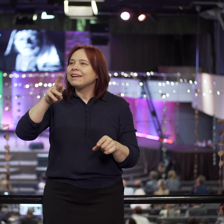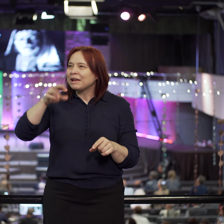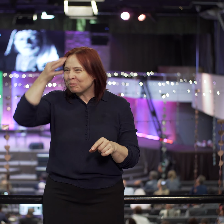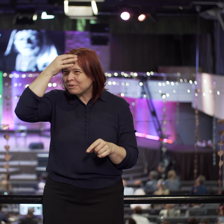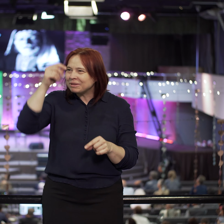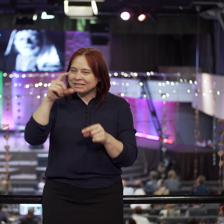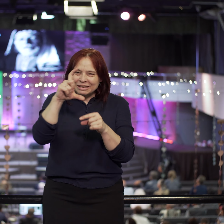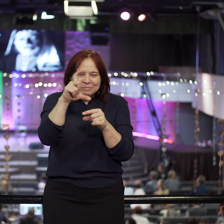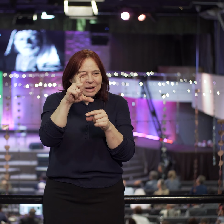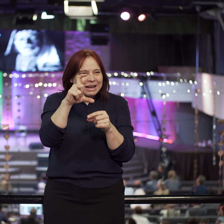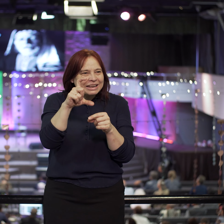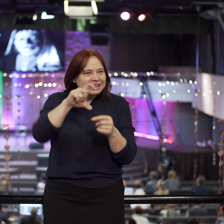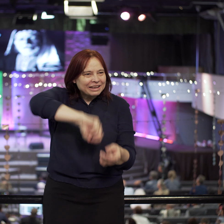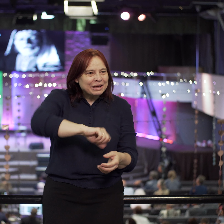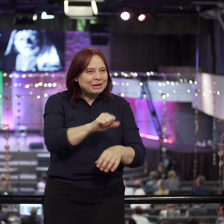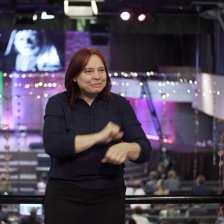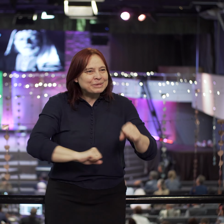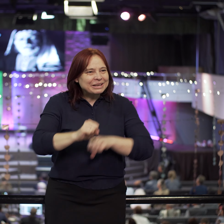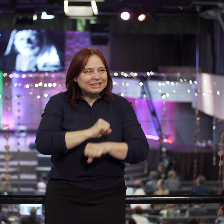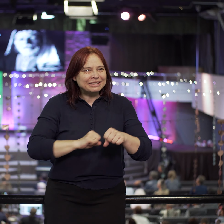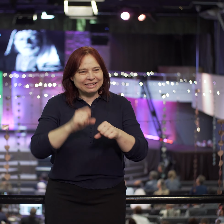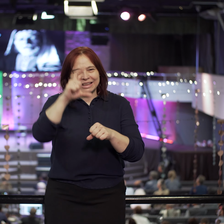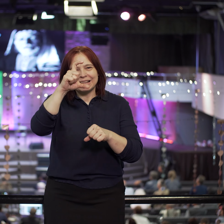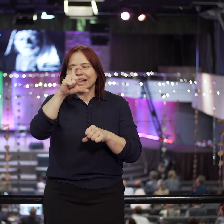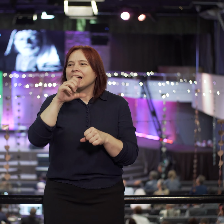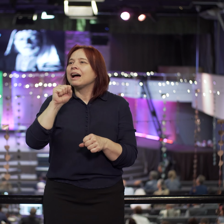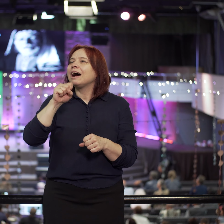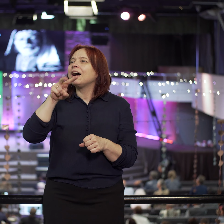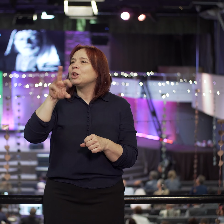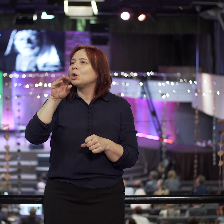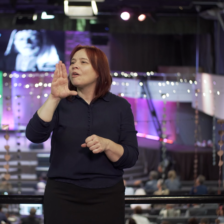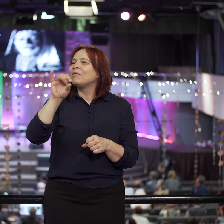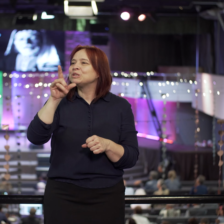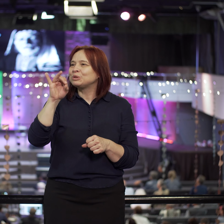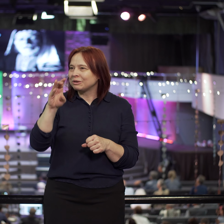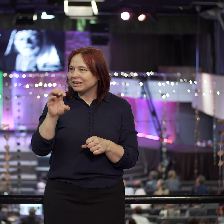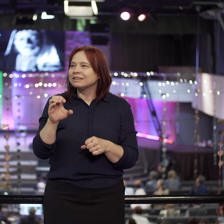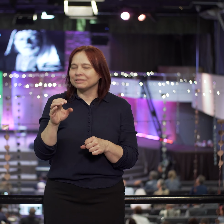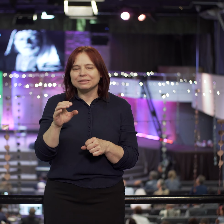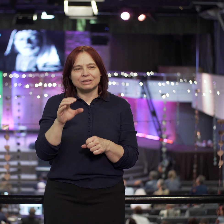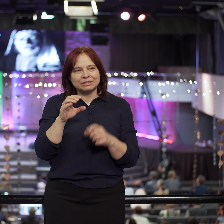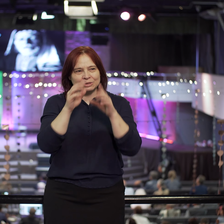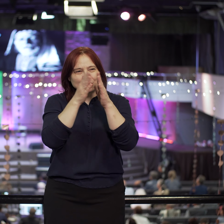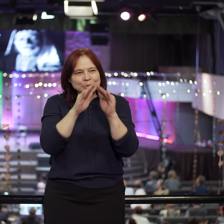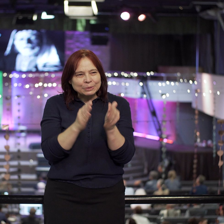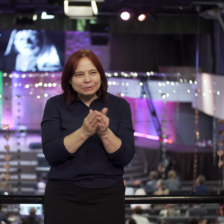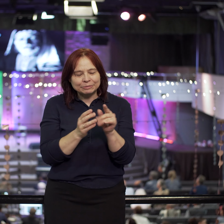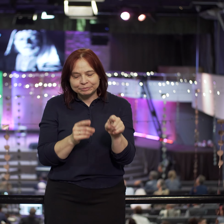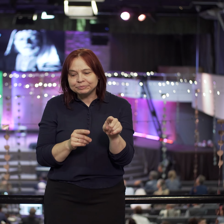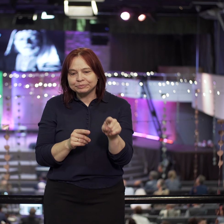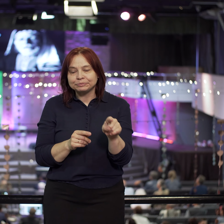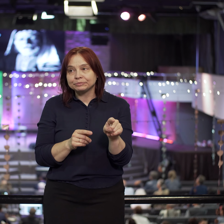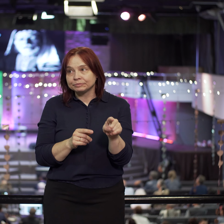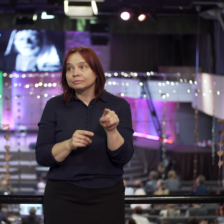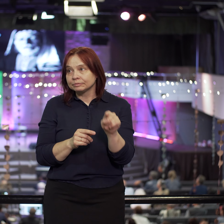маленькую баночку алавастрового сосуда? Я не знаю, сколько там литр был или сколько. Но это